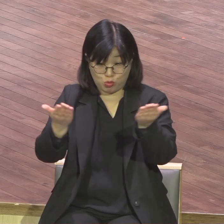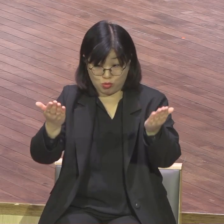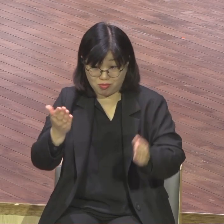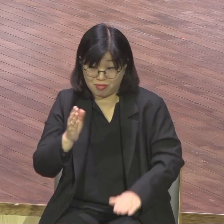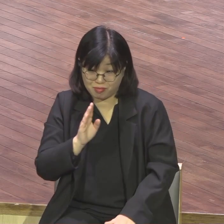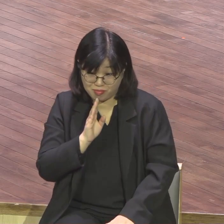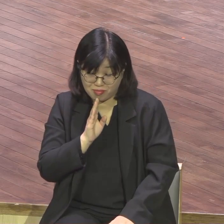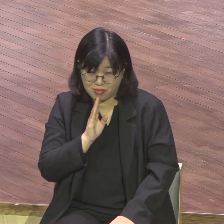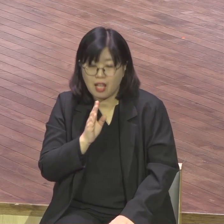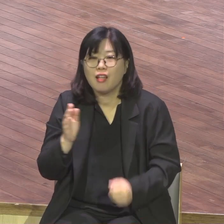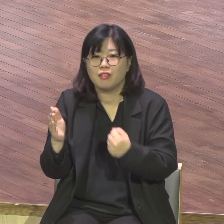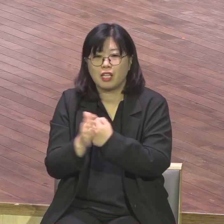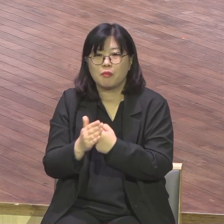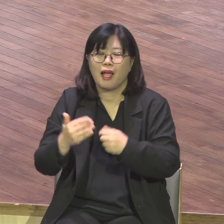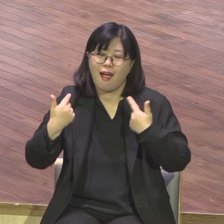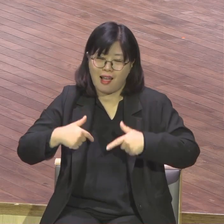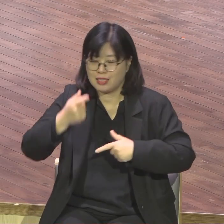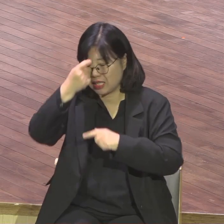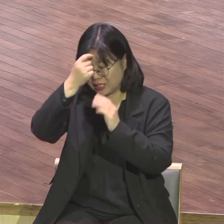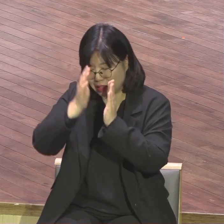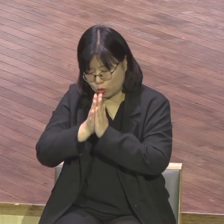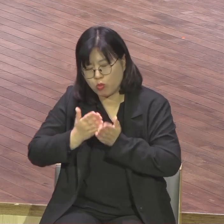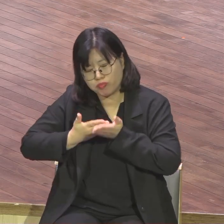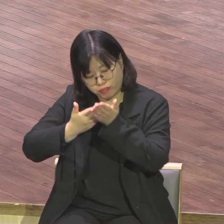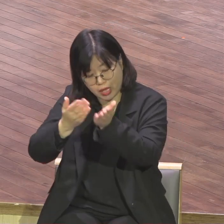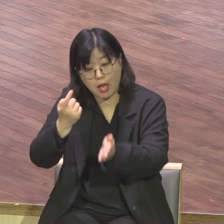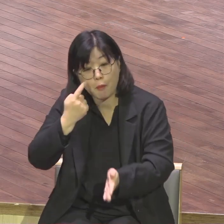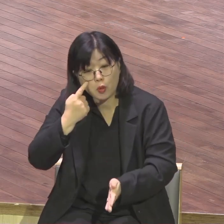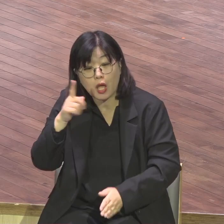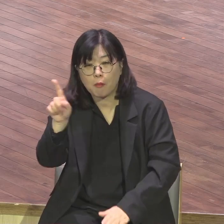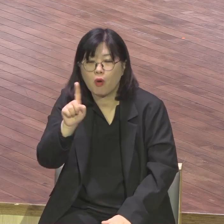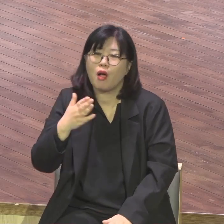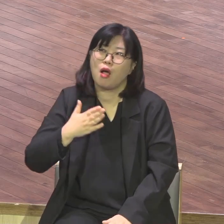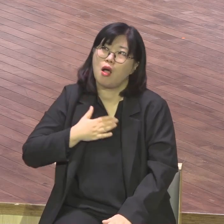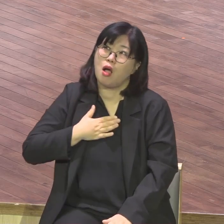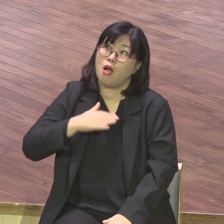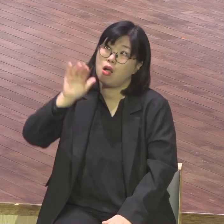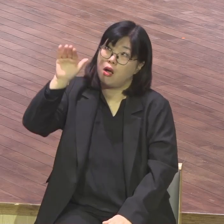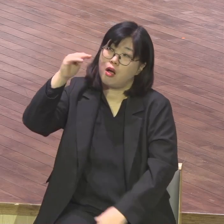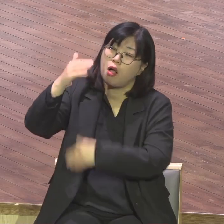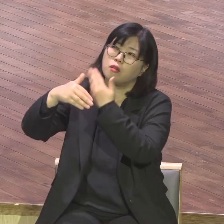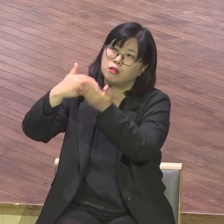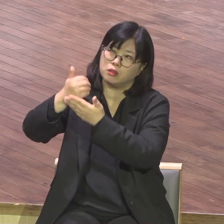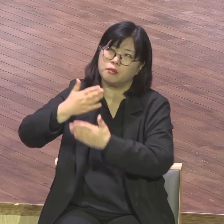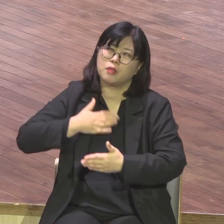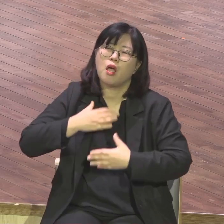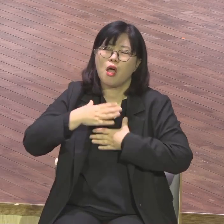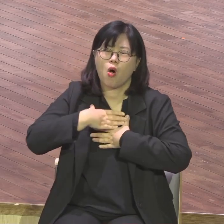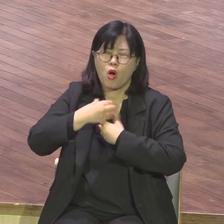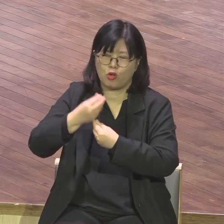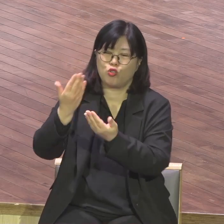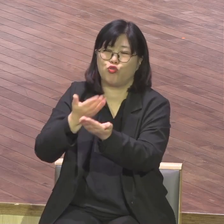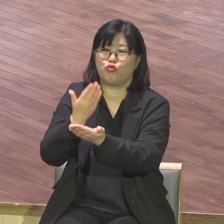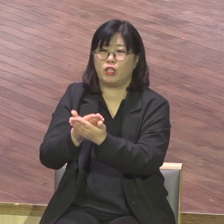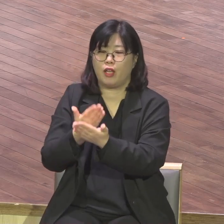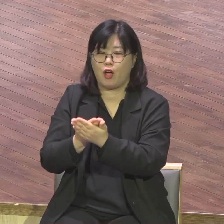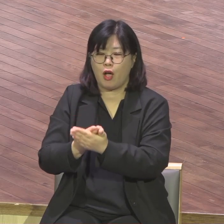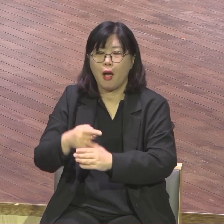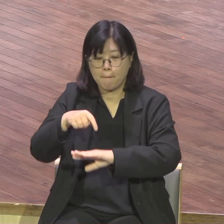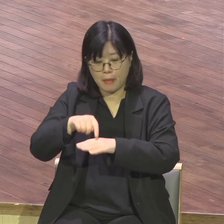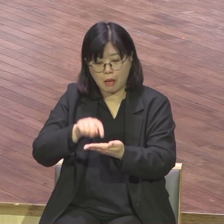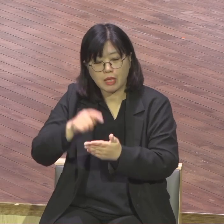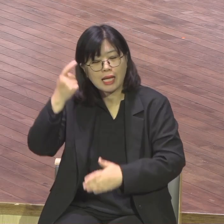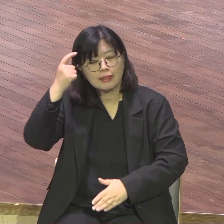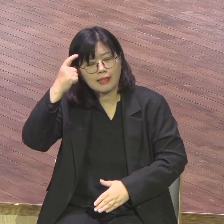생각을 지켜주옵소서. 평강으로 지켜주옵소서. 그런 평강입니다. 기도를 그래 하세요.